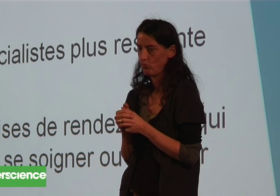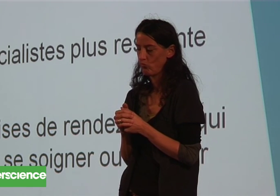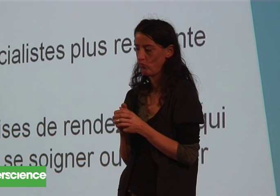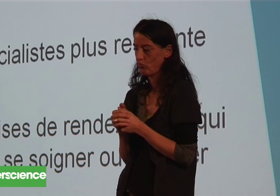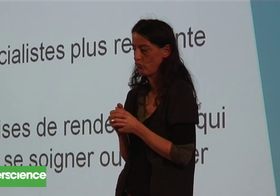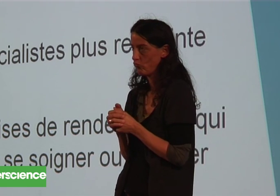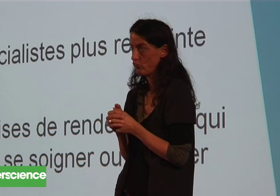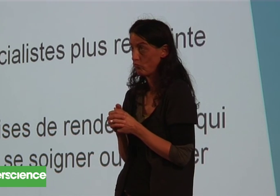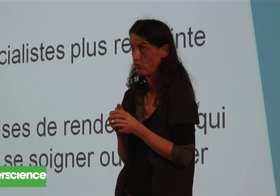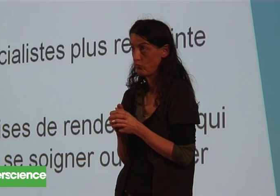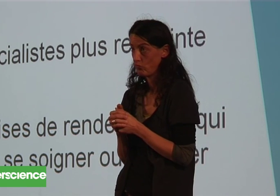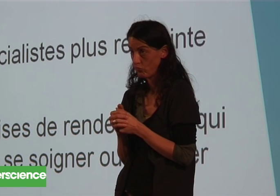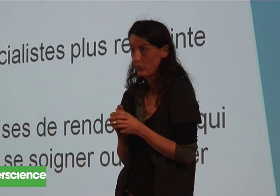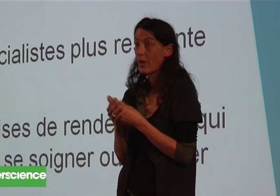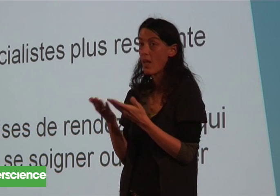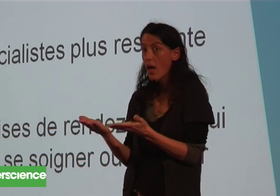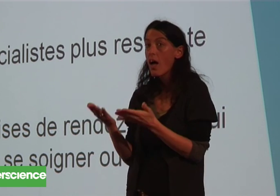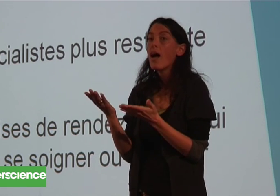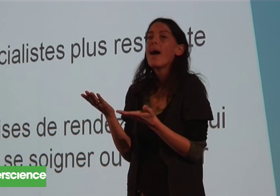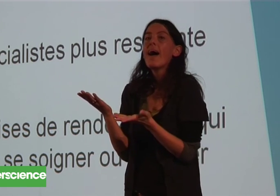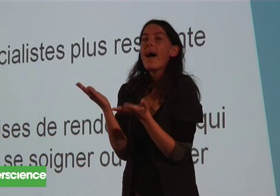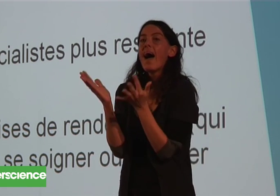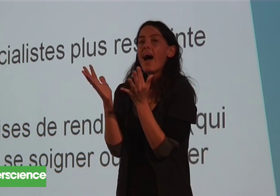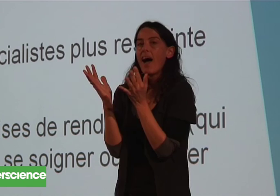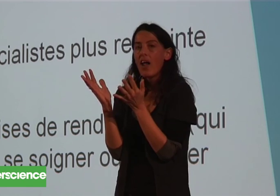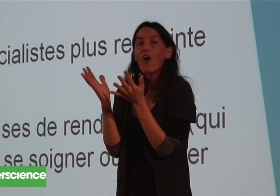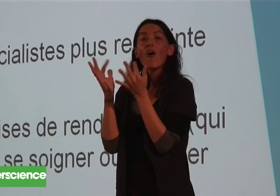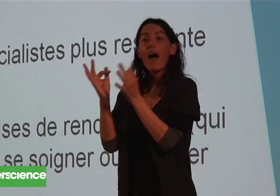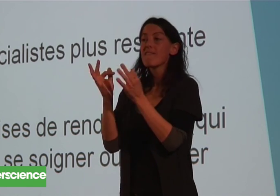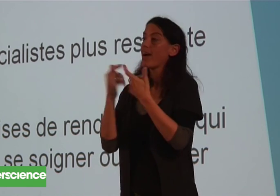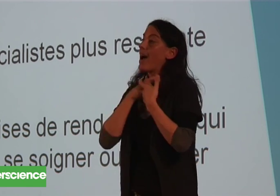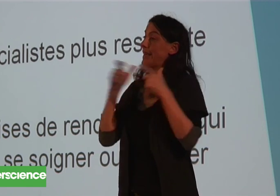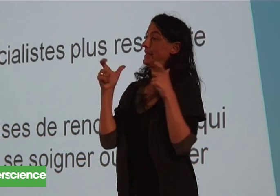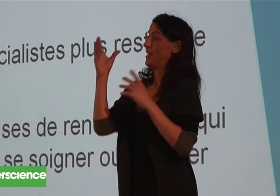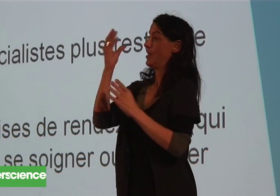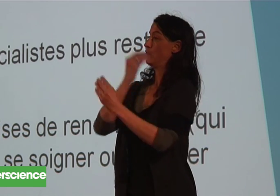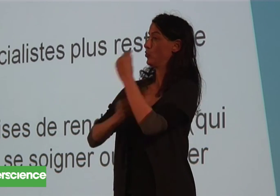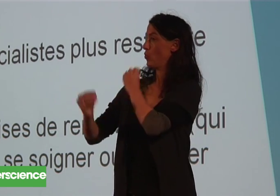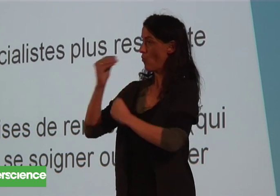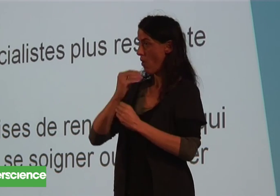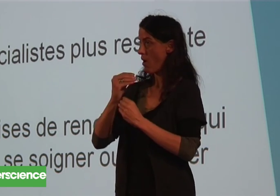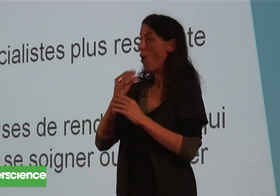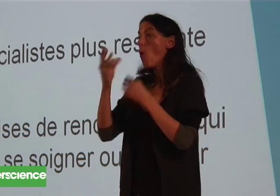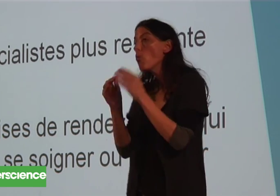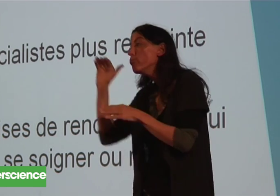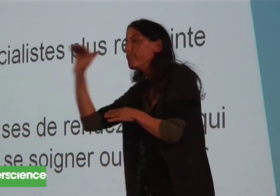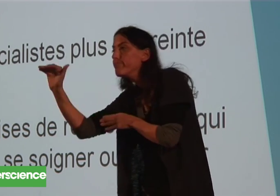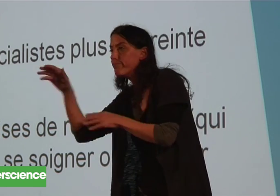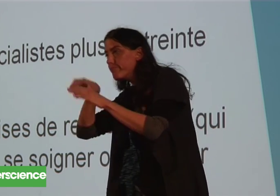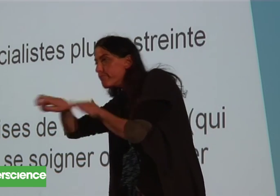Je passe maintenant aux questions relatives à l'accès et au recours aux soins. Alors, la situation en fait de